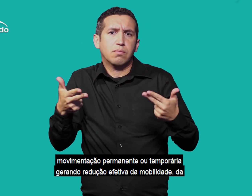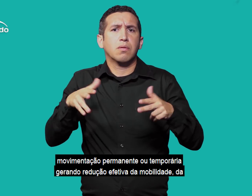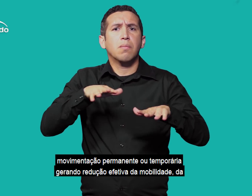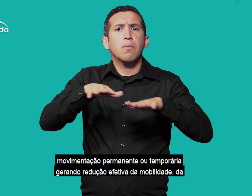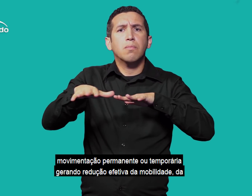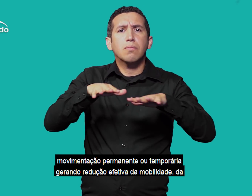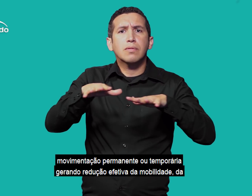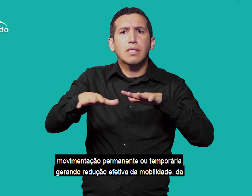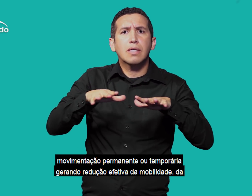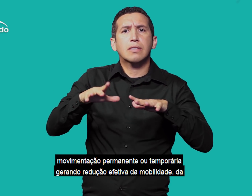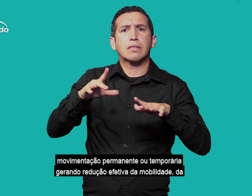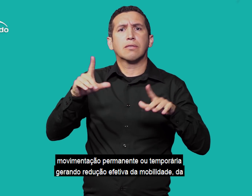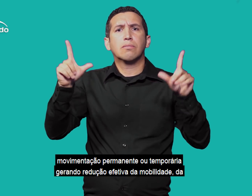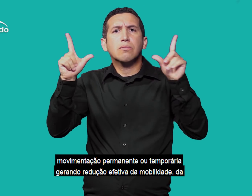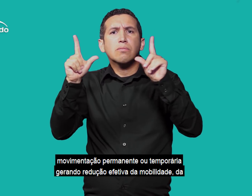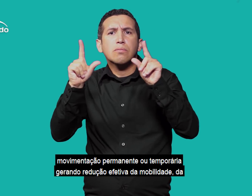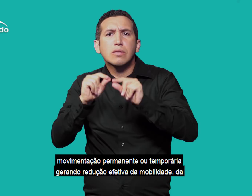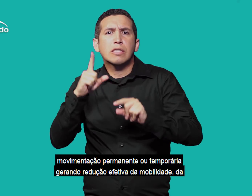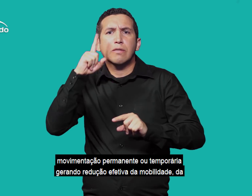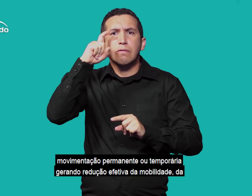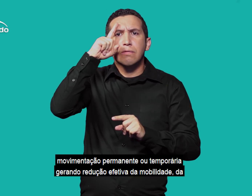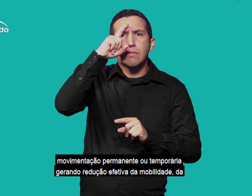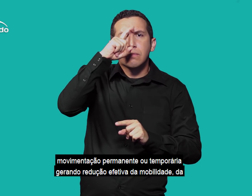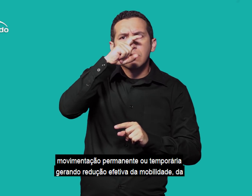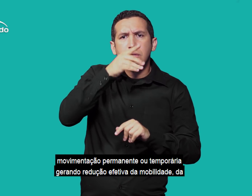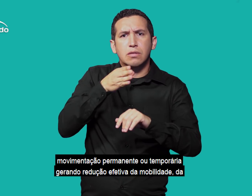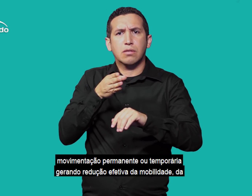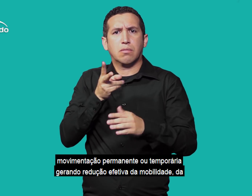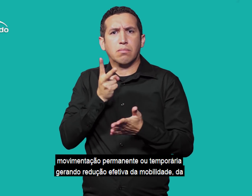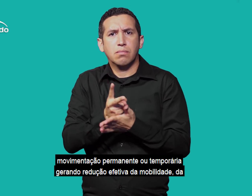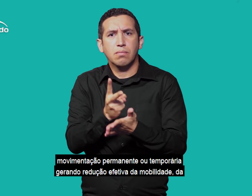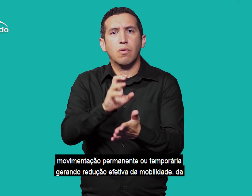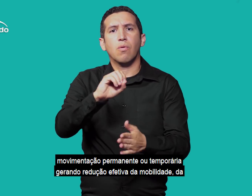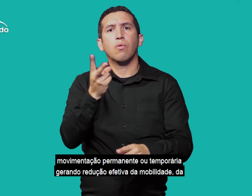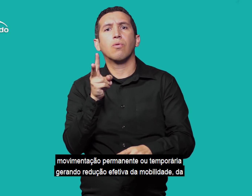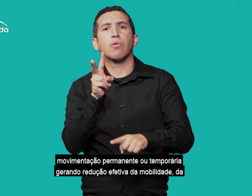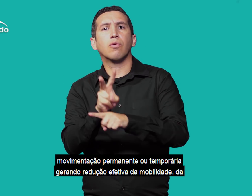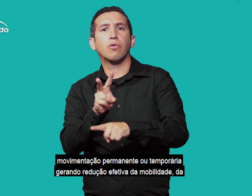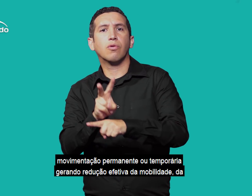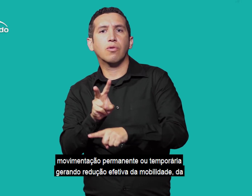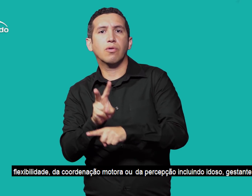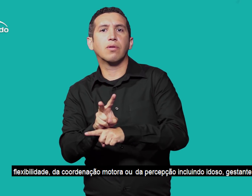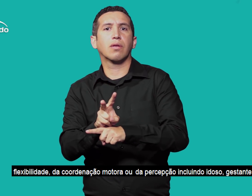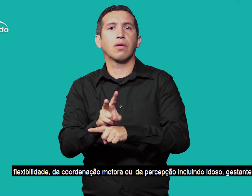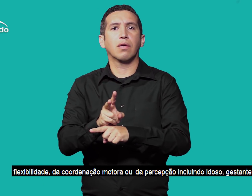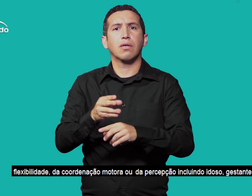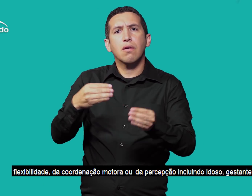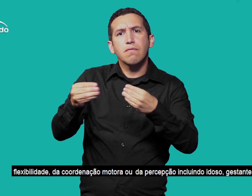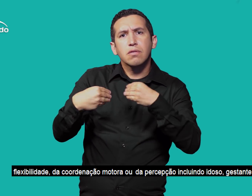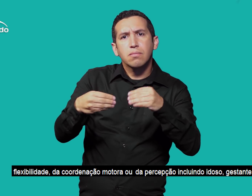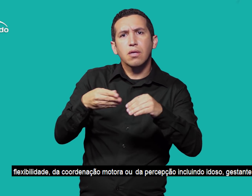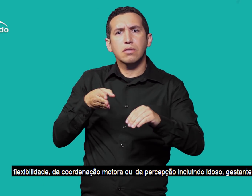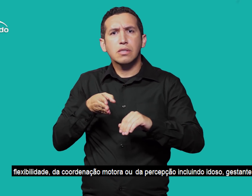permanente ou temporária gerando redução efetiva da mobilidade da flexibilidade da